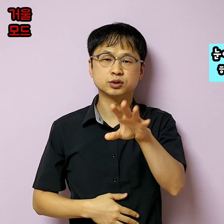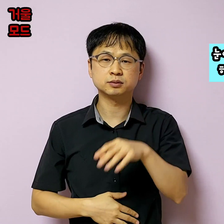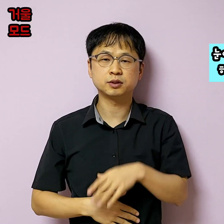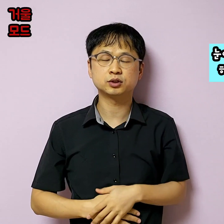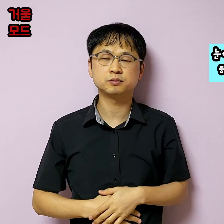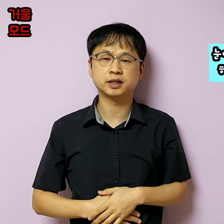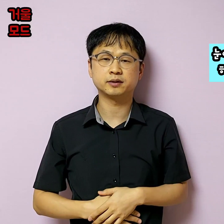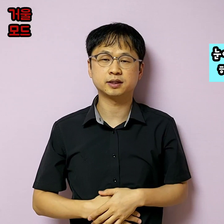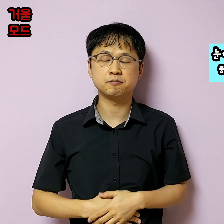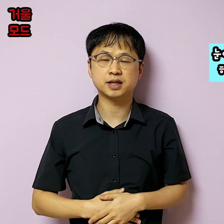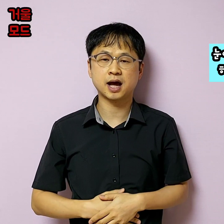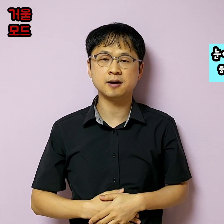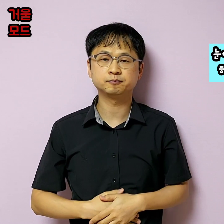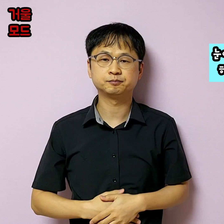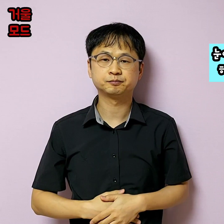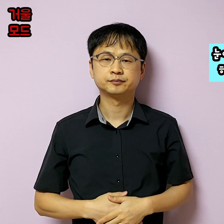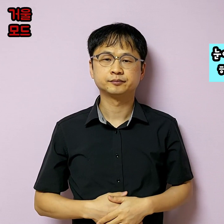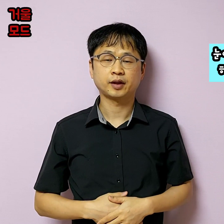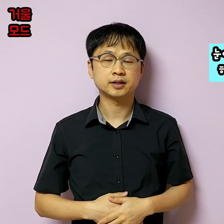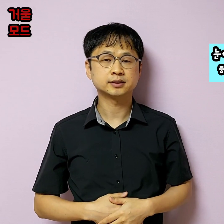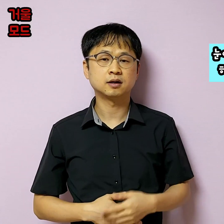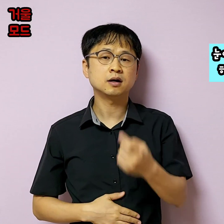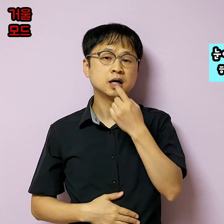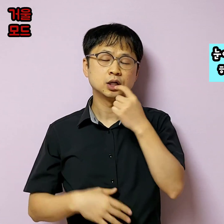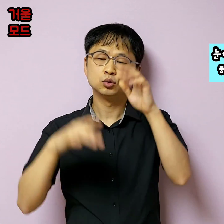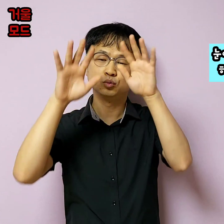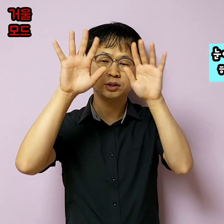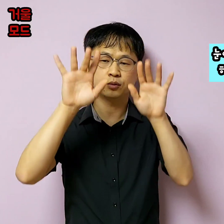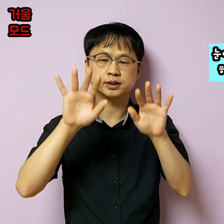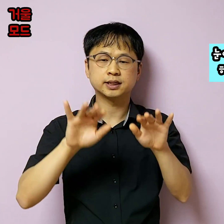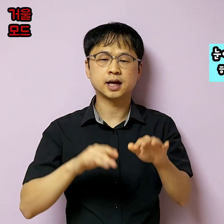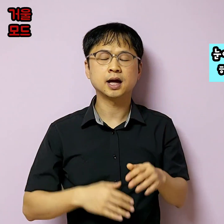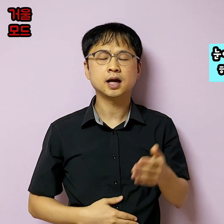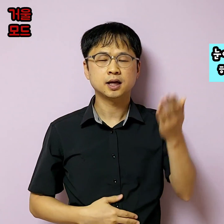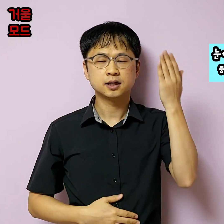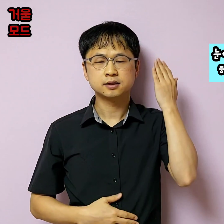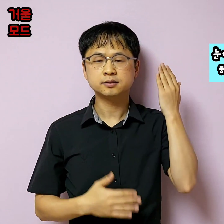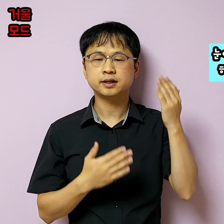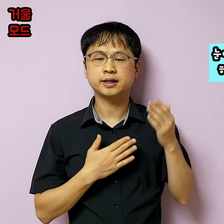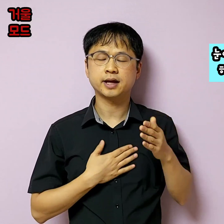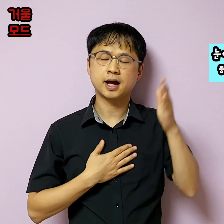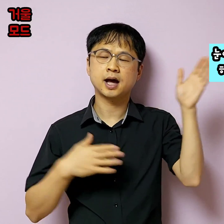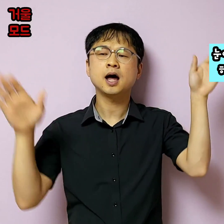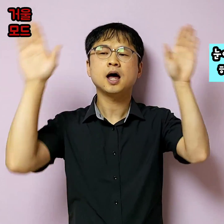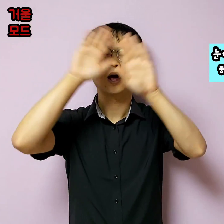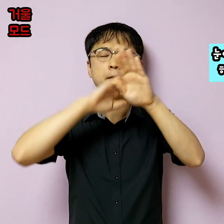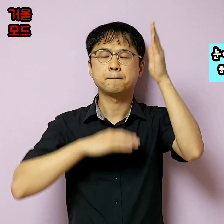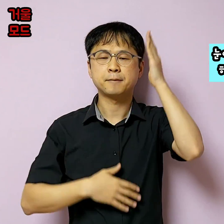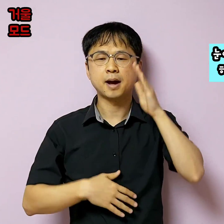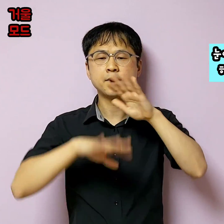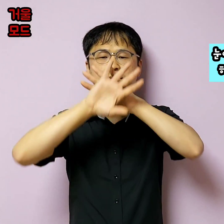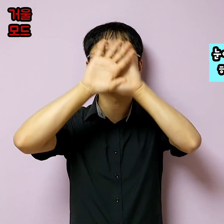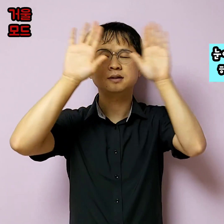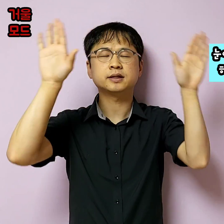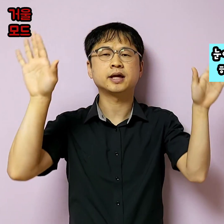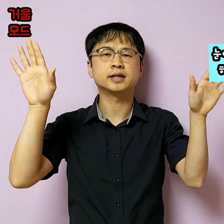모습 해주시면 됩니다. 네, 그래서 눈이 오잖아. 그때 내가 밤하늘